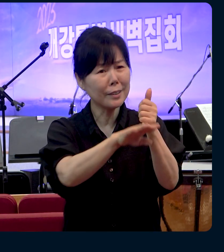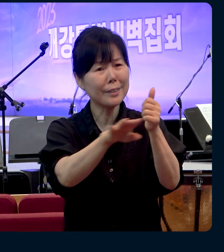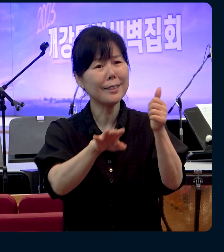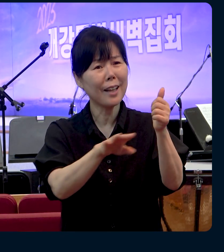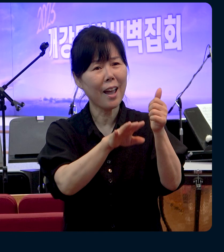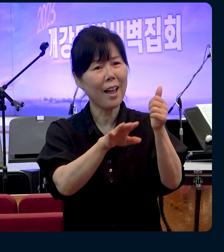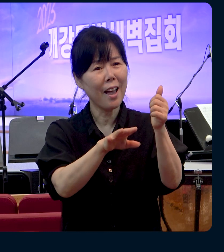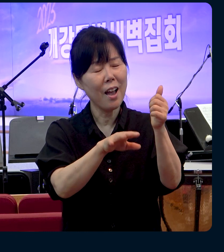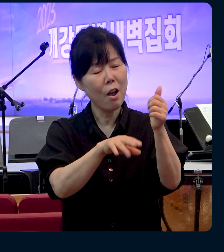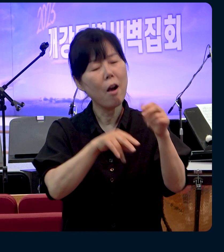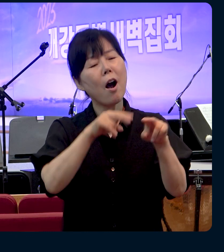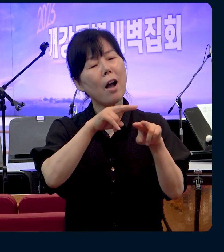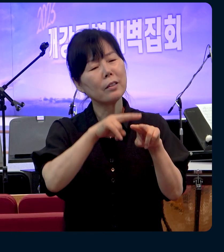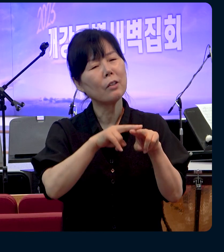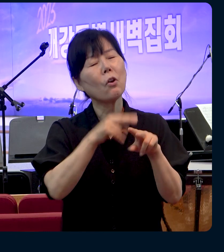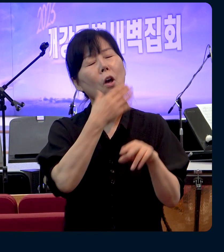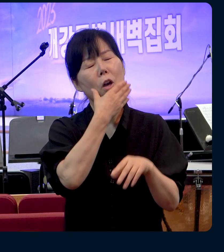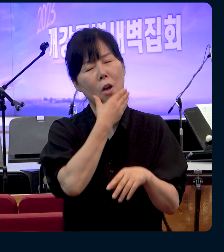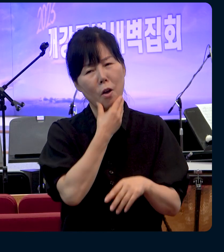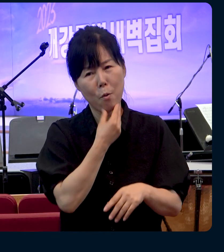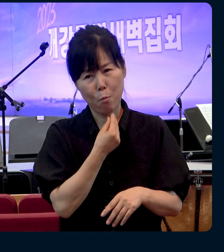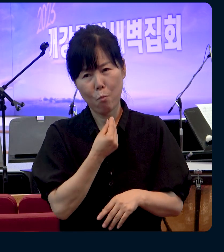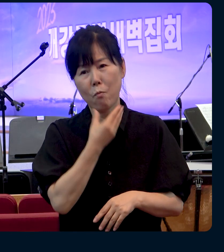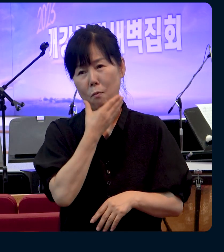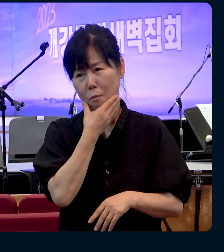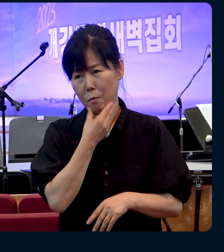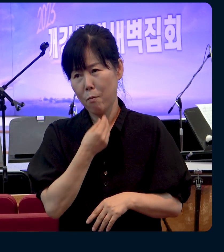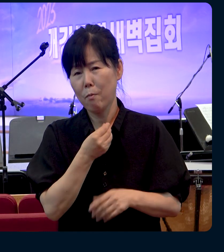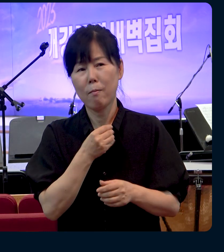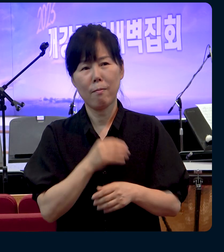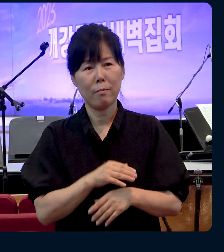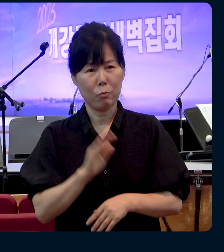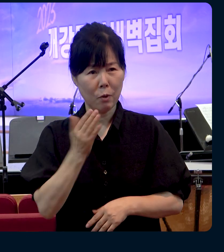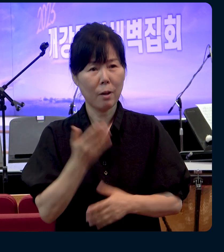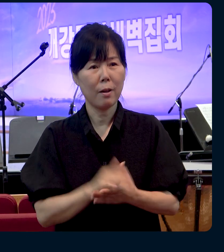그리고 그 그늘 밑에 혹은 그 가운데만 가도 행복하잖아요.